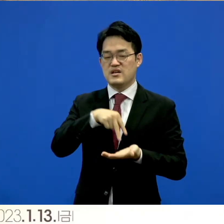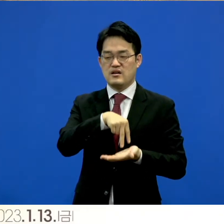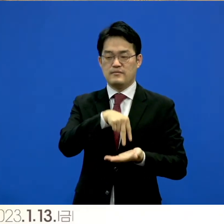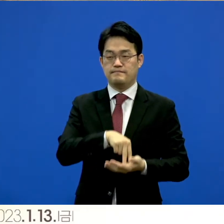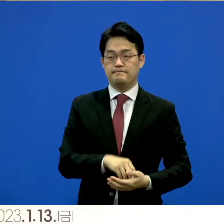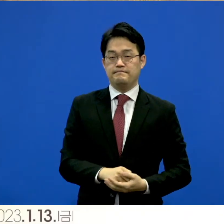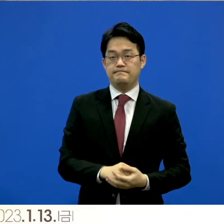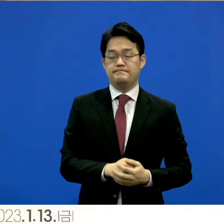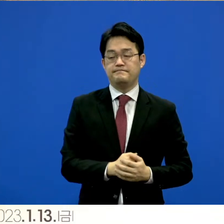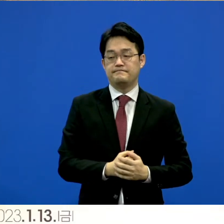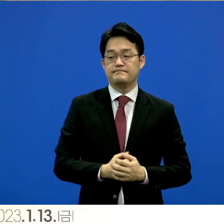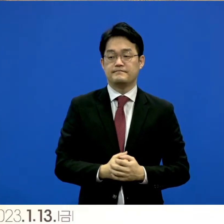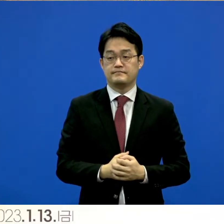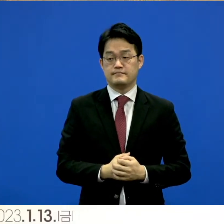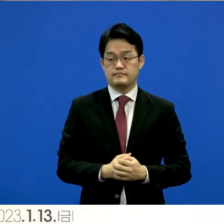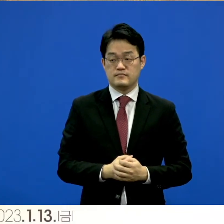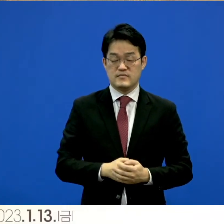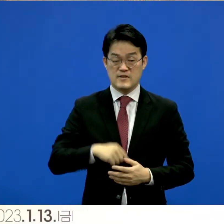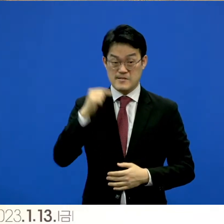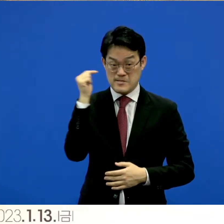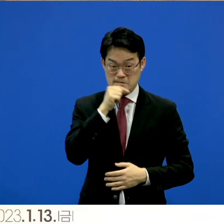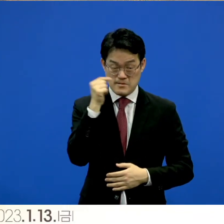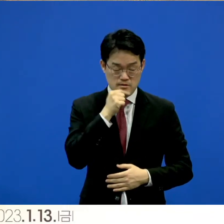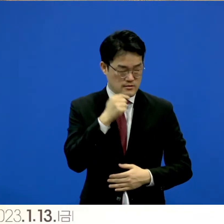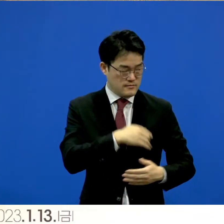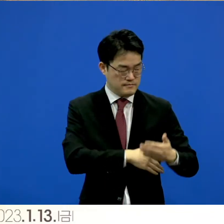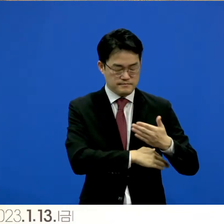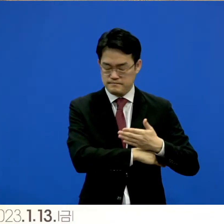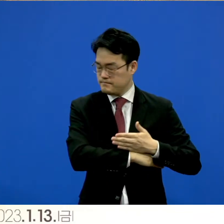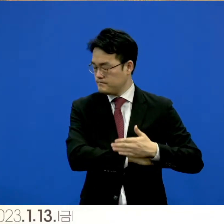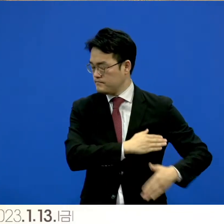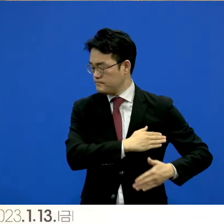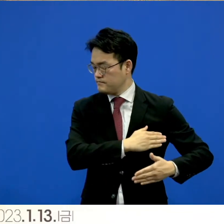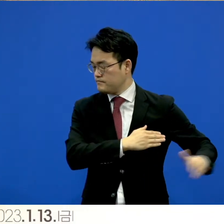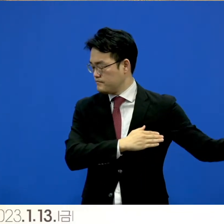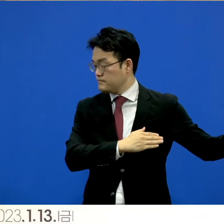확고한 태도였습니다. 철저히 배타적 태도를 가지고 있습니다.